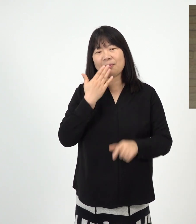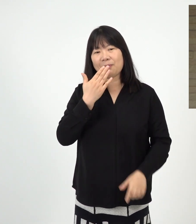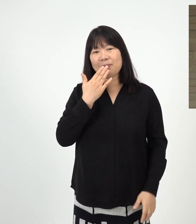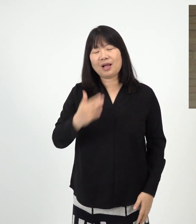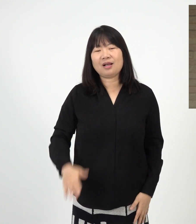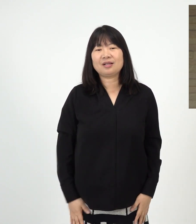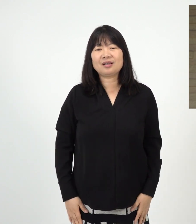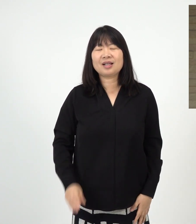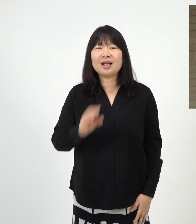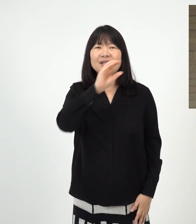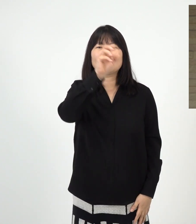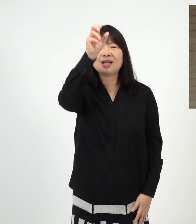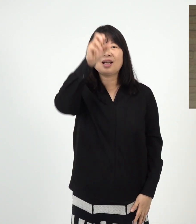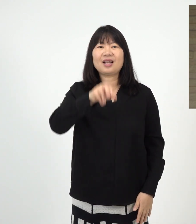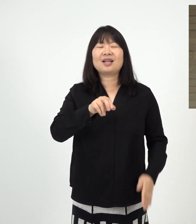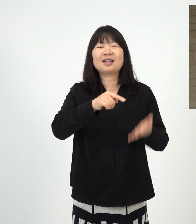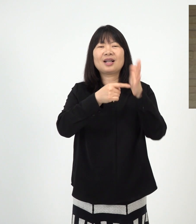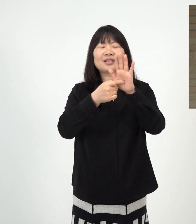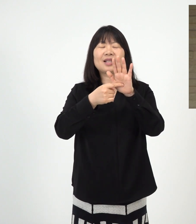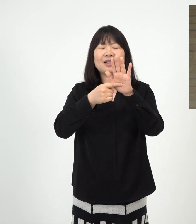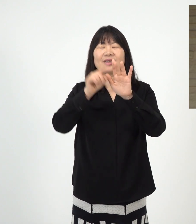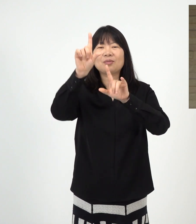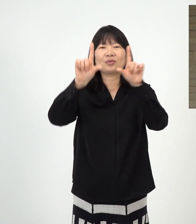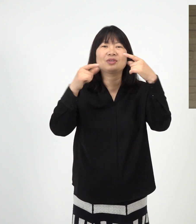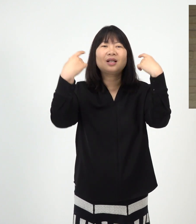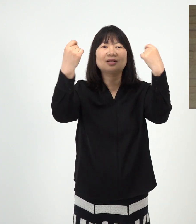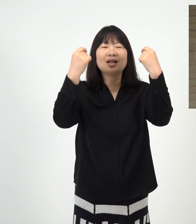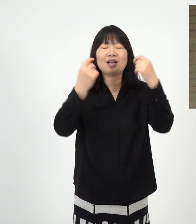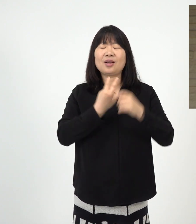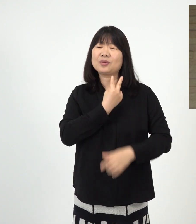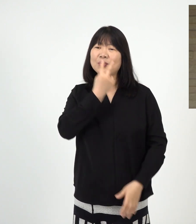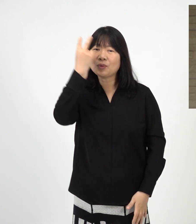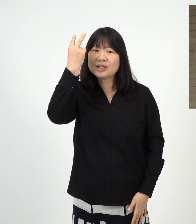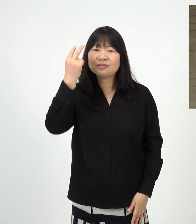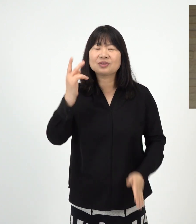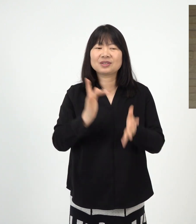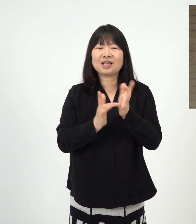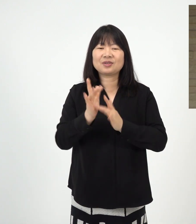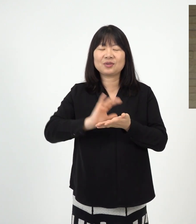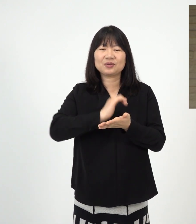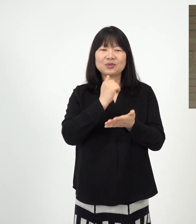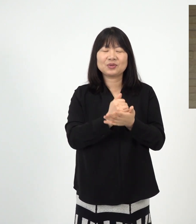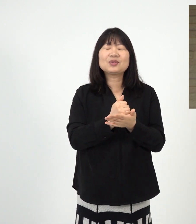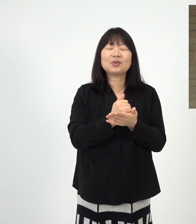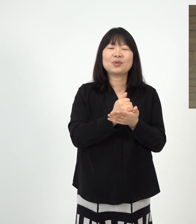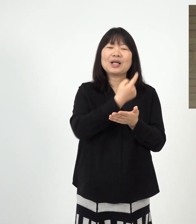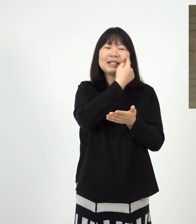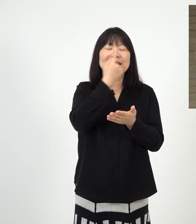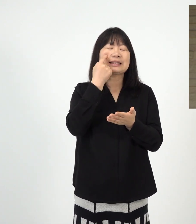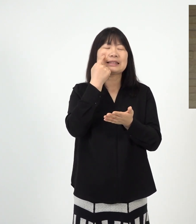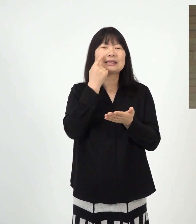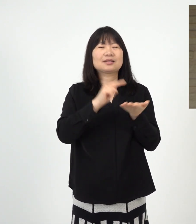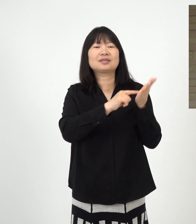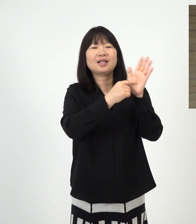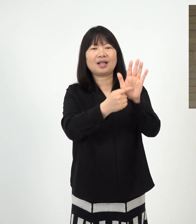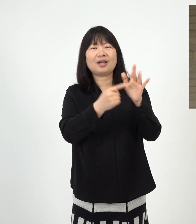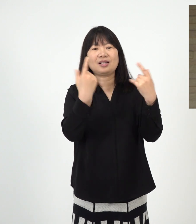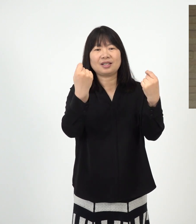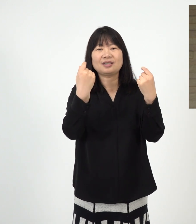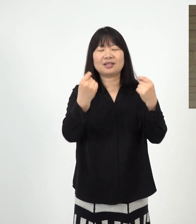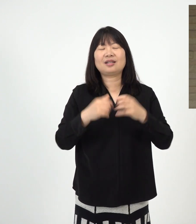이것이 십자가에서 나타난 반전이에요. 그래서 요셉은 예수 그리스도의 표상이에요.